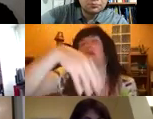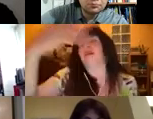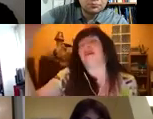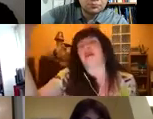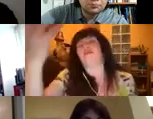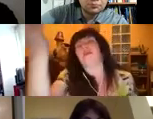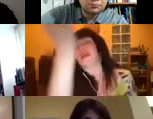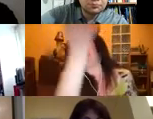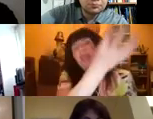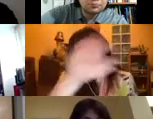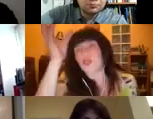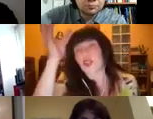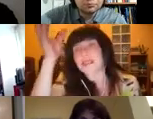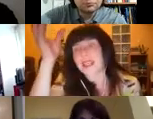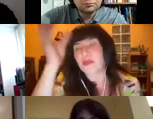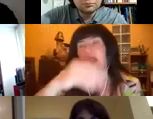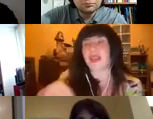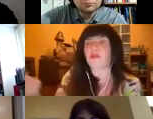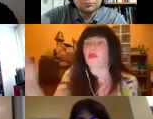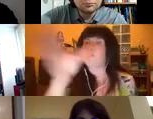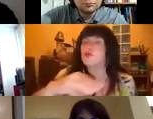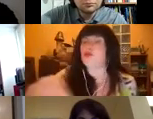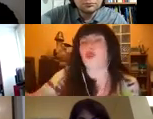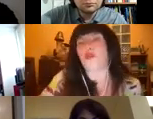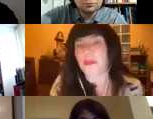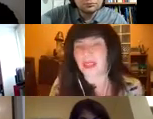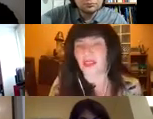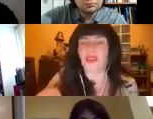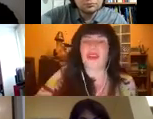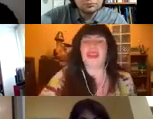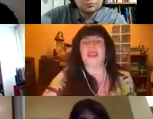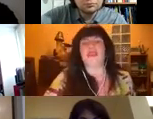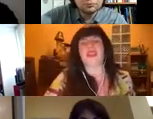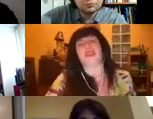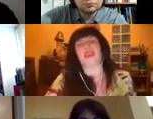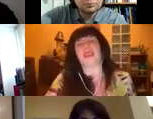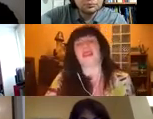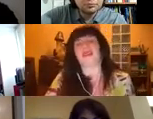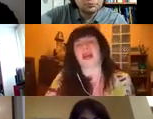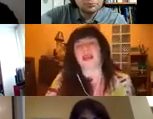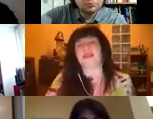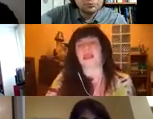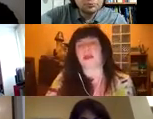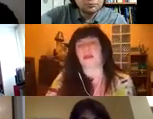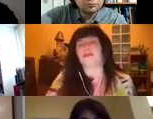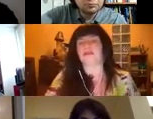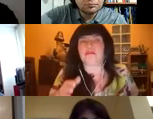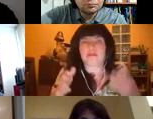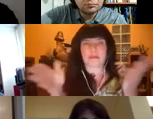aglutinadas en una sola seña, por ejemplo, o en un solo movimiento, y otras que eran más